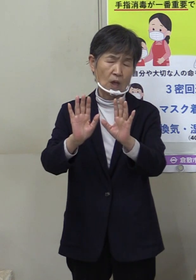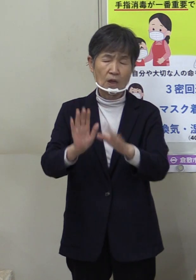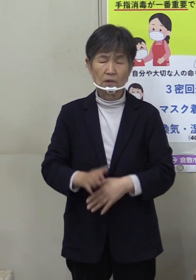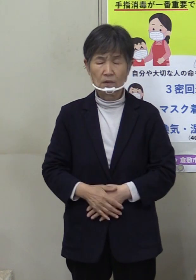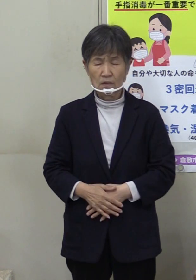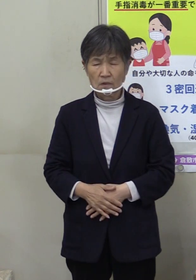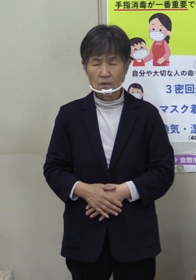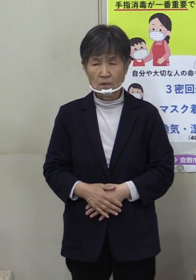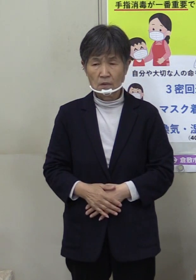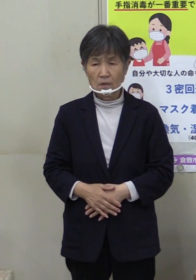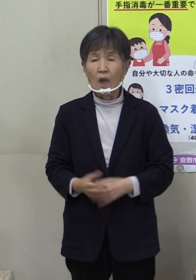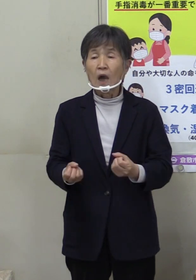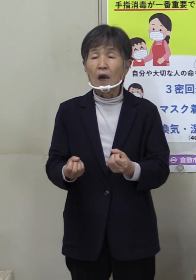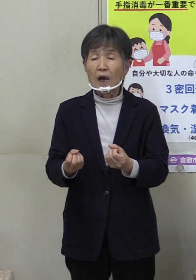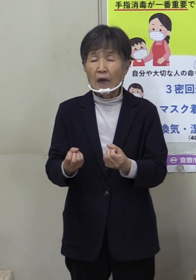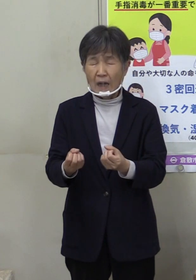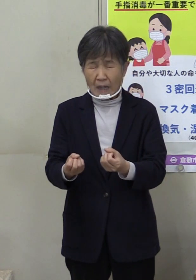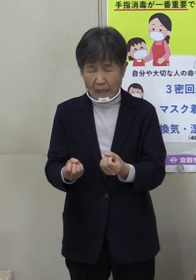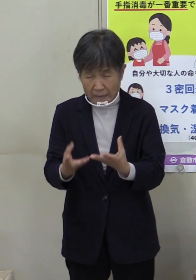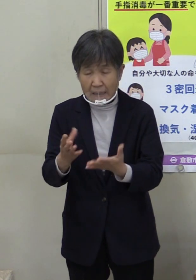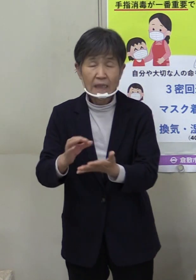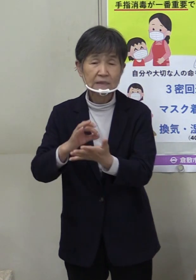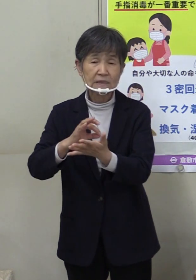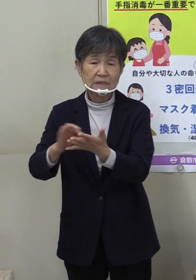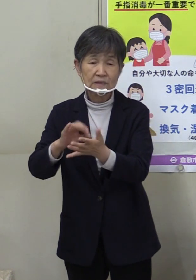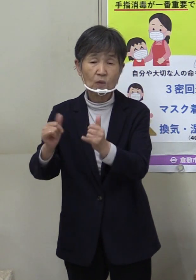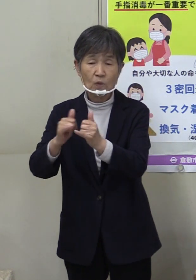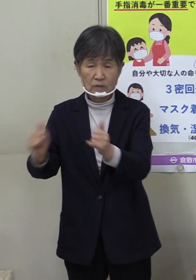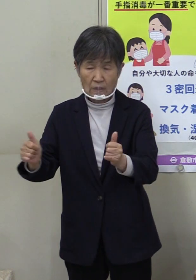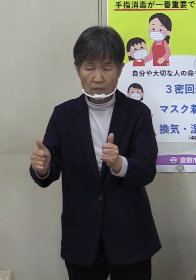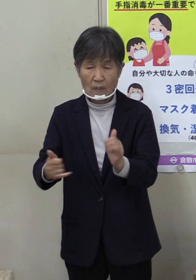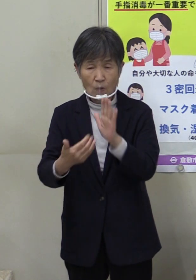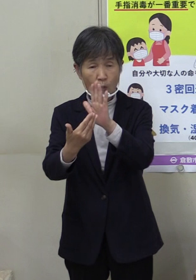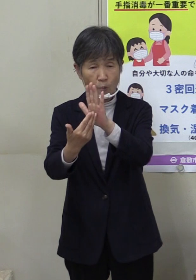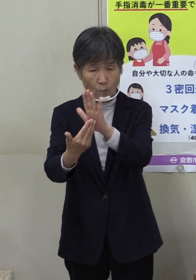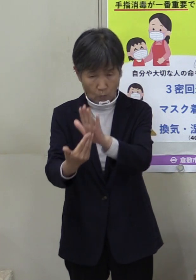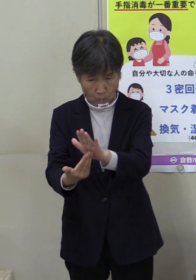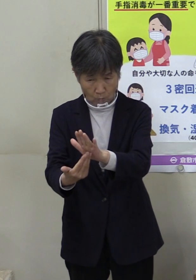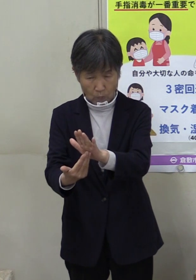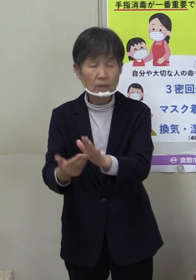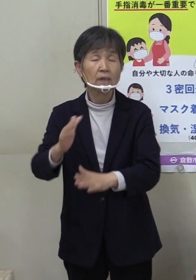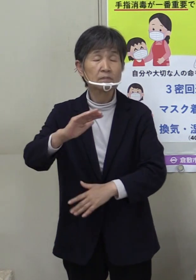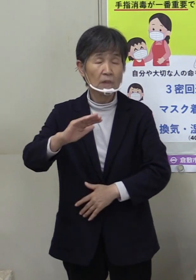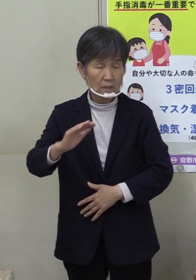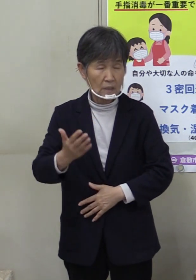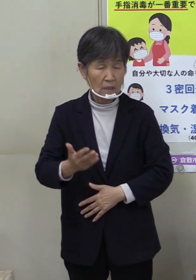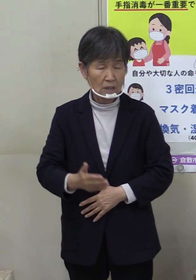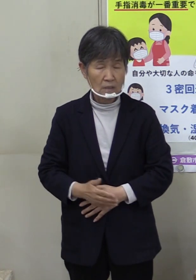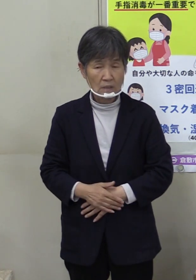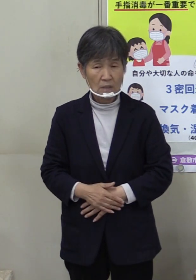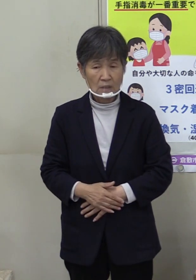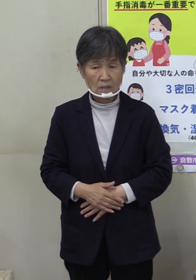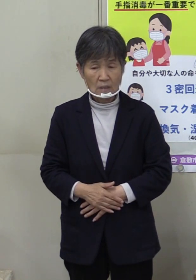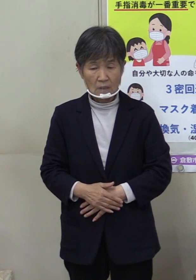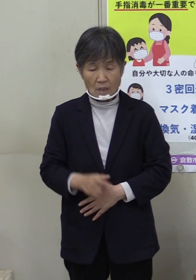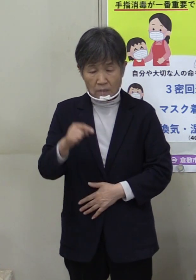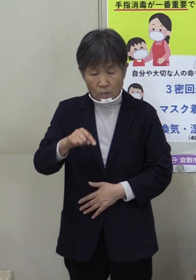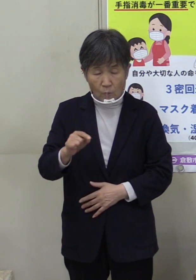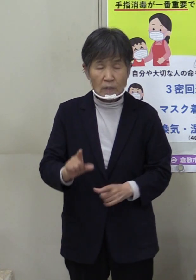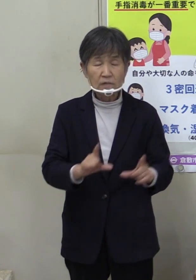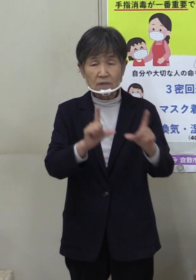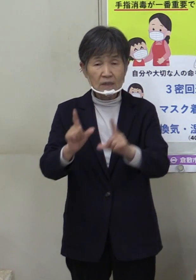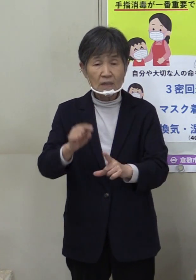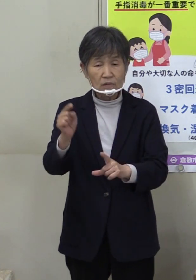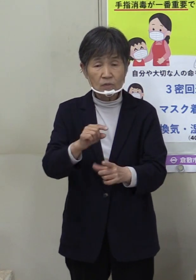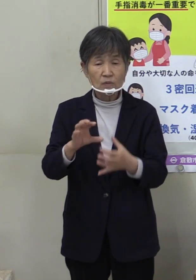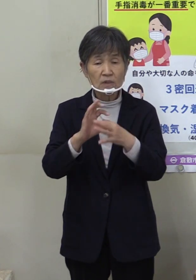その新たな利用者というのは制限を閉じております。ただ入所者の方に